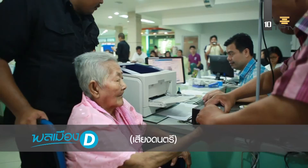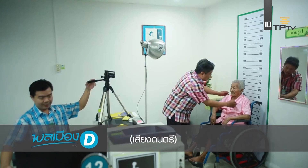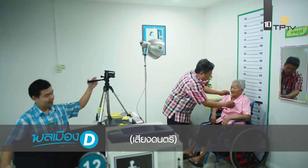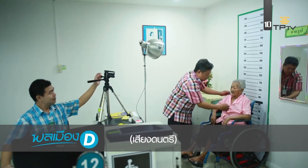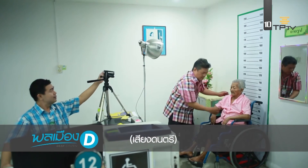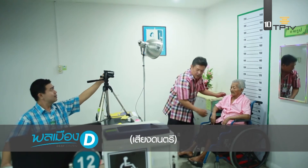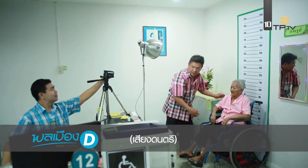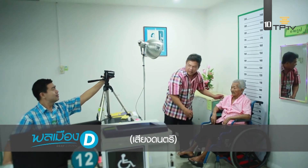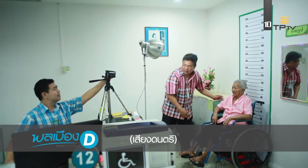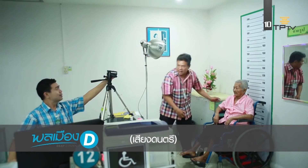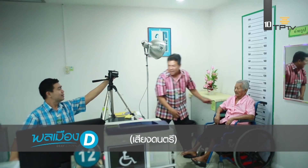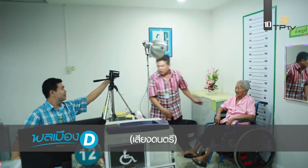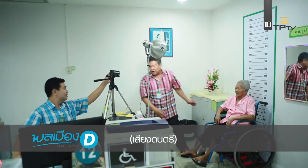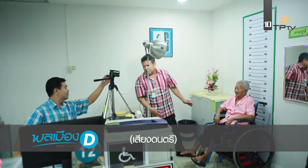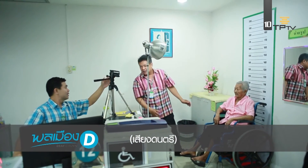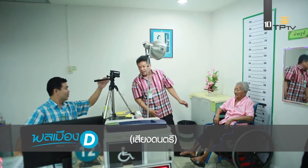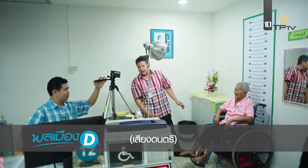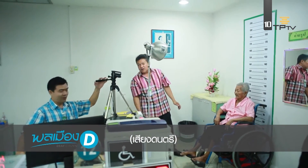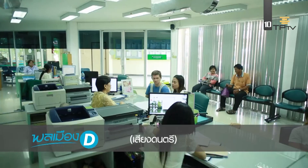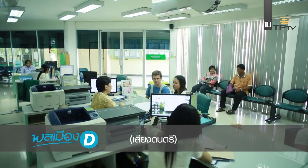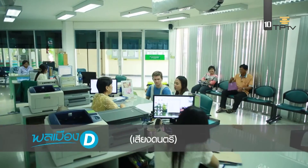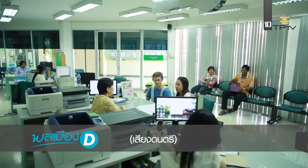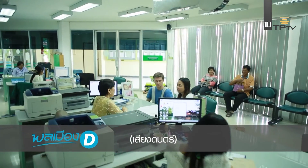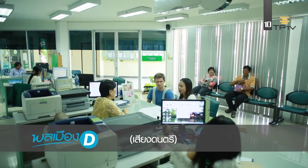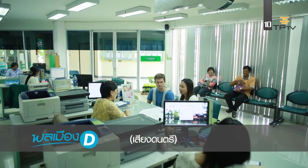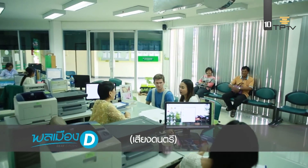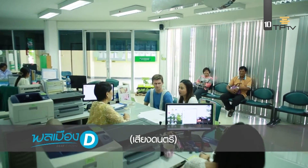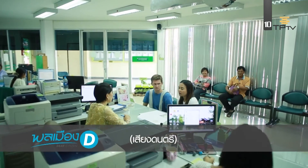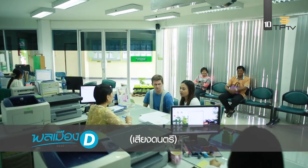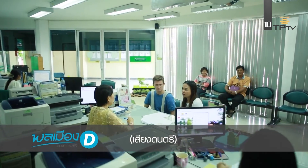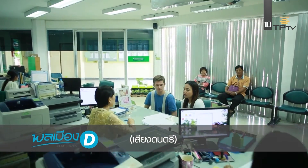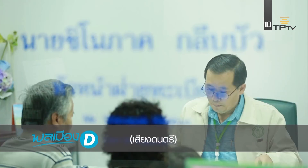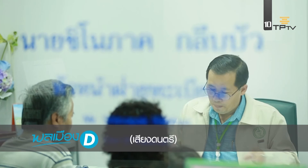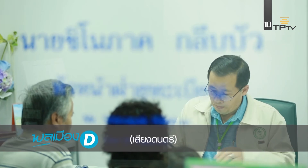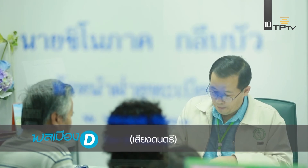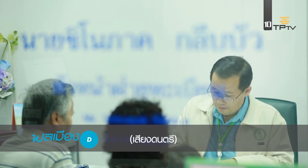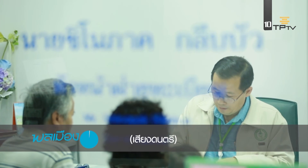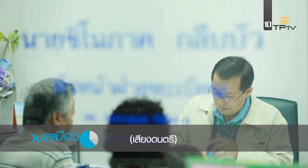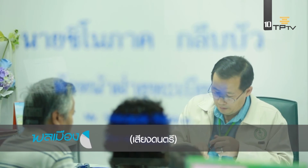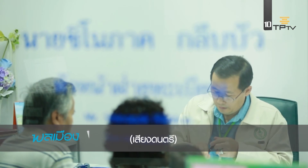อ